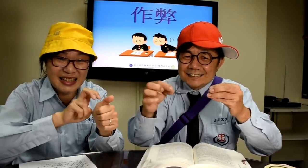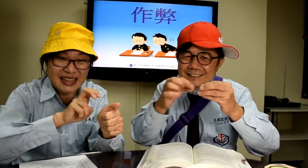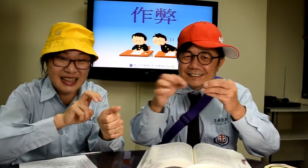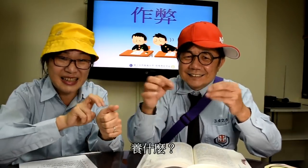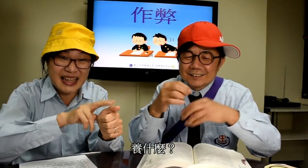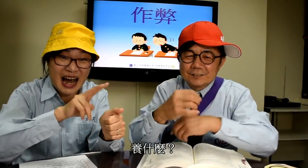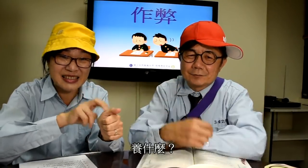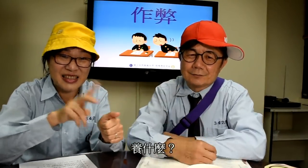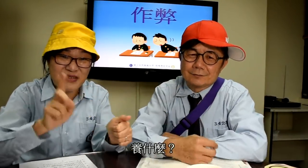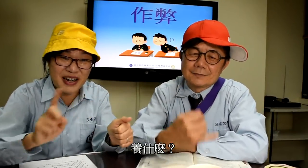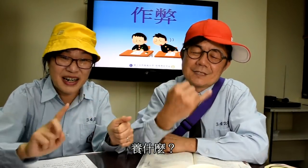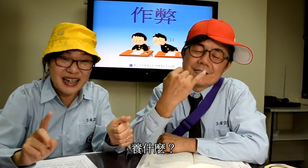养什么，